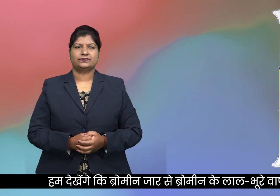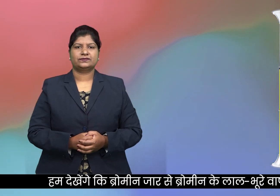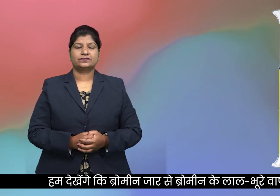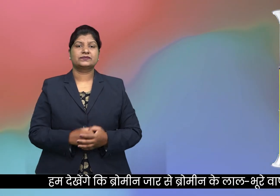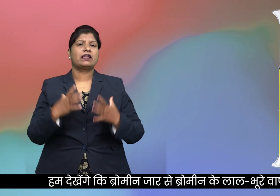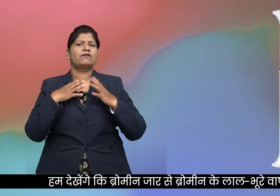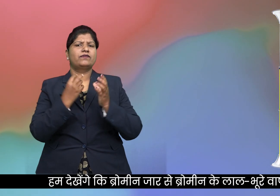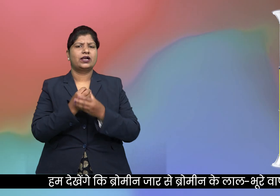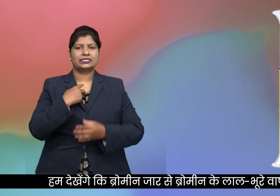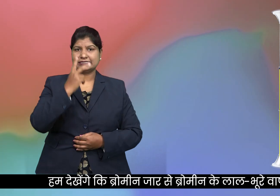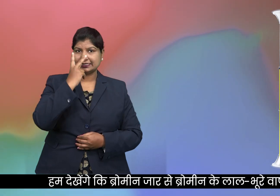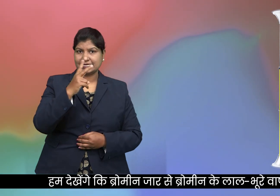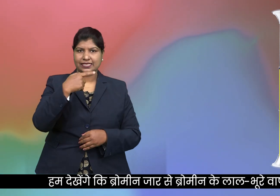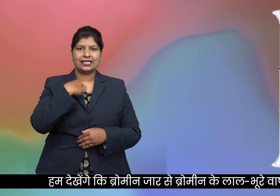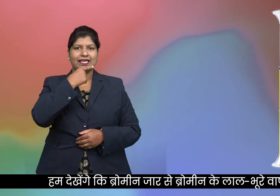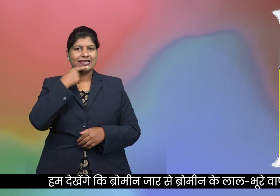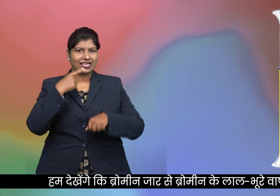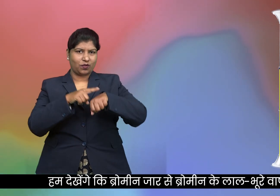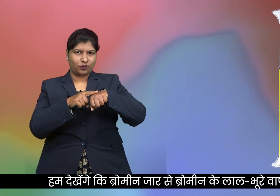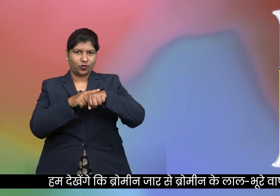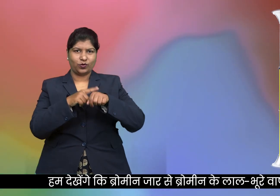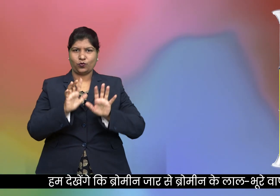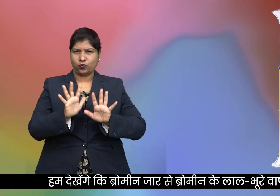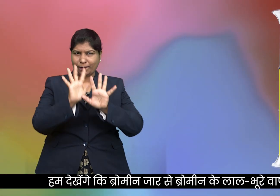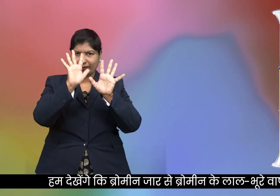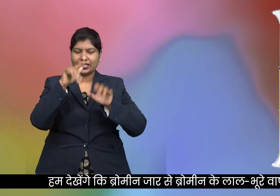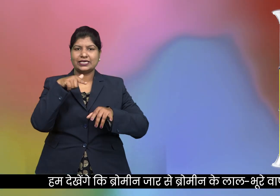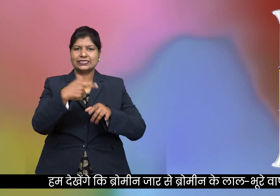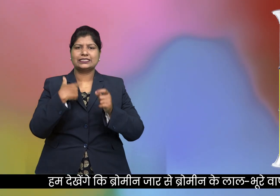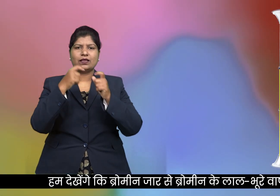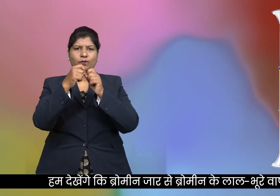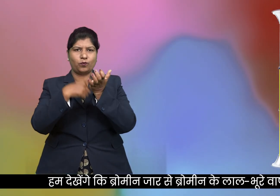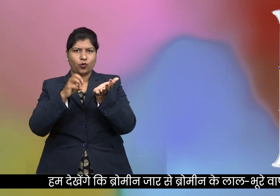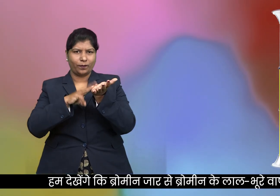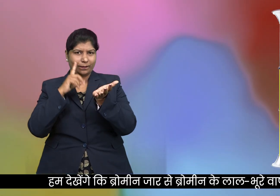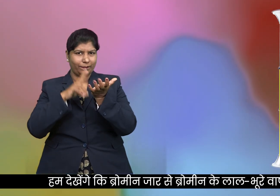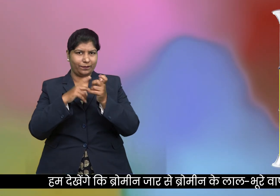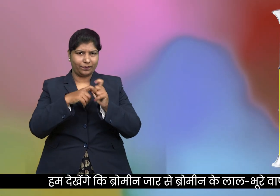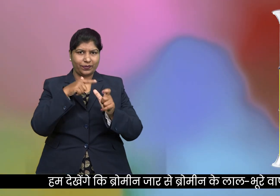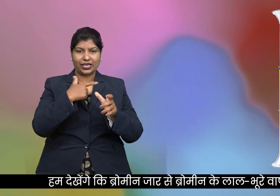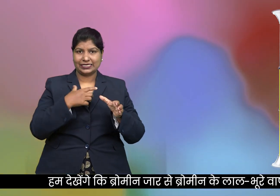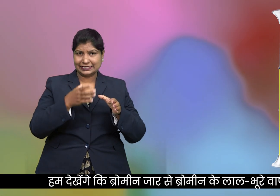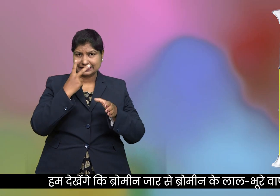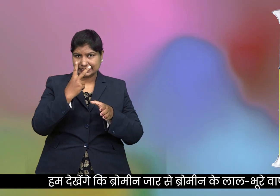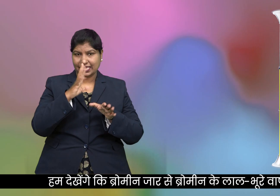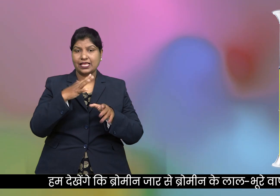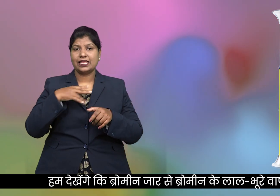हम देखेंगे कि ब्रोमीन जार से ब्रोमीन के लाल भूरे वाष्प हवा